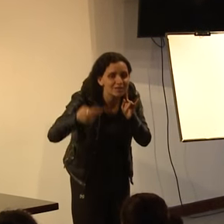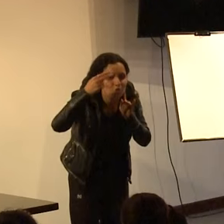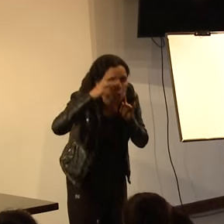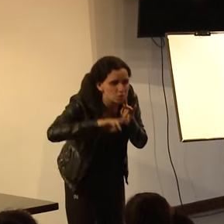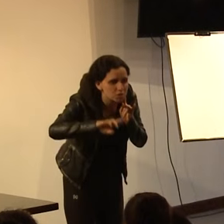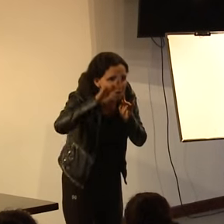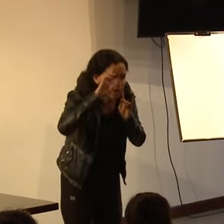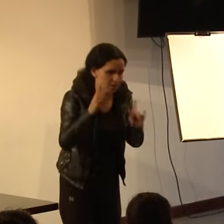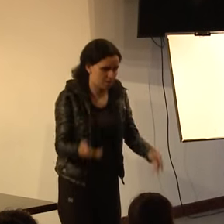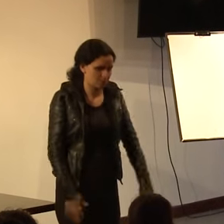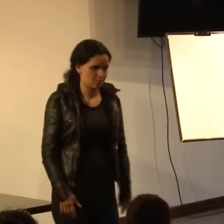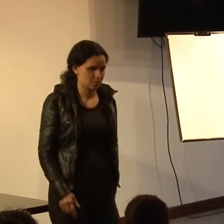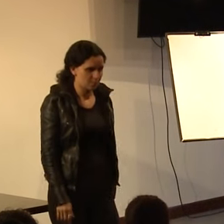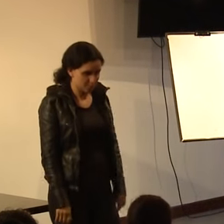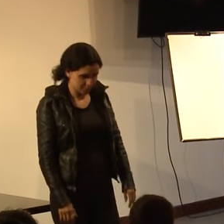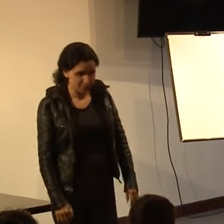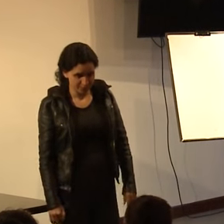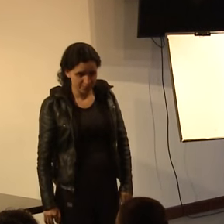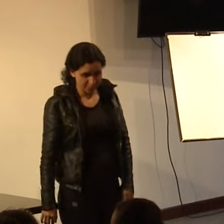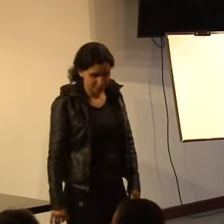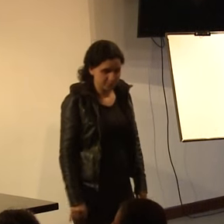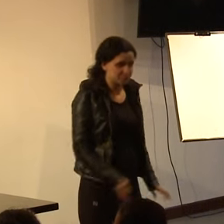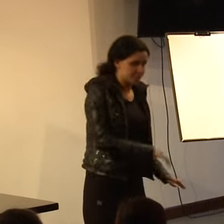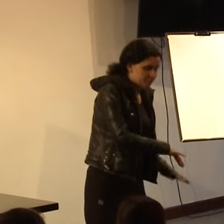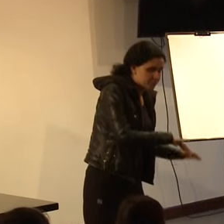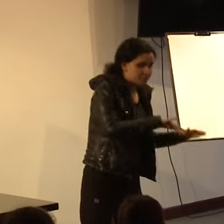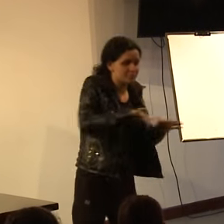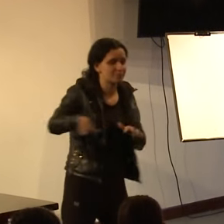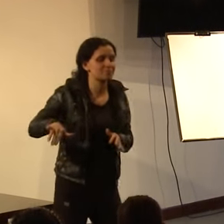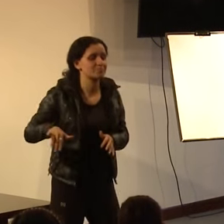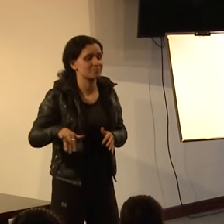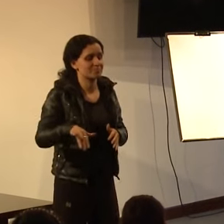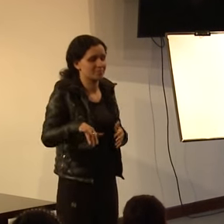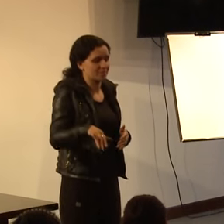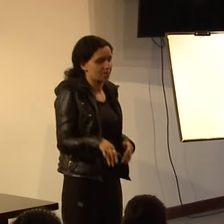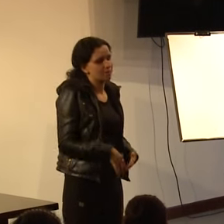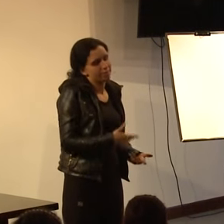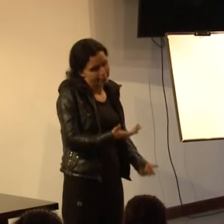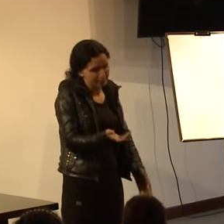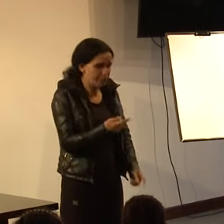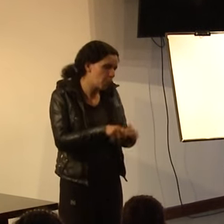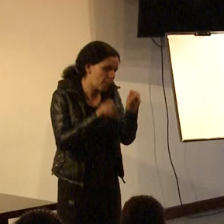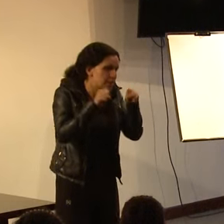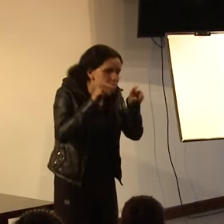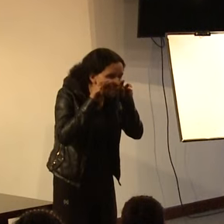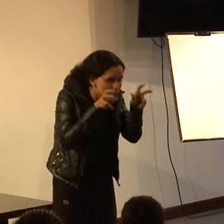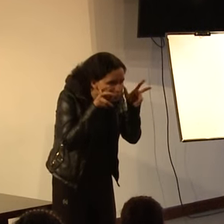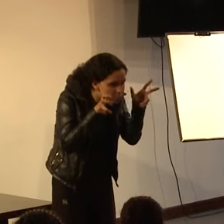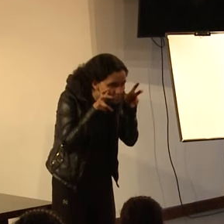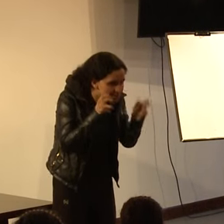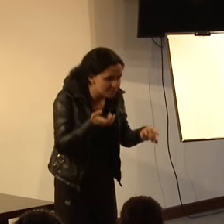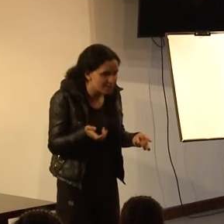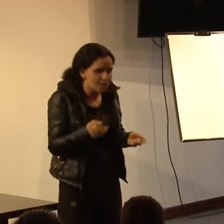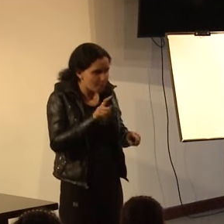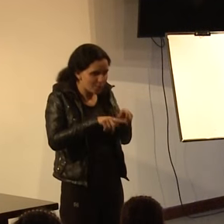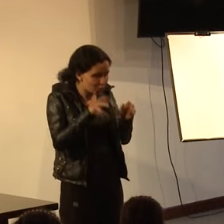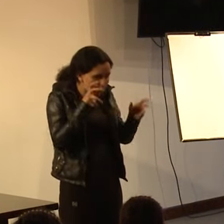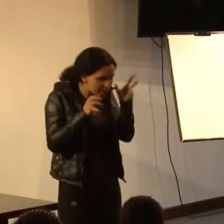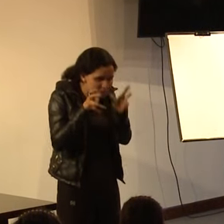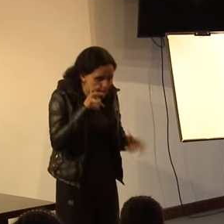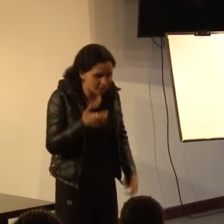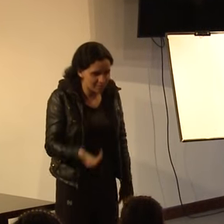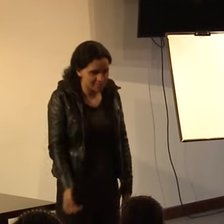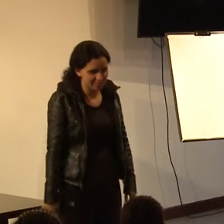teatro. Y la misma pregunta, ¿a ustedes para qué creen que le sirve a uno eso en la vida? ¿Para qué estudiar teatro? ¿Para qué